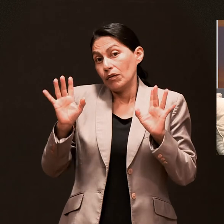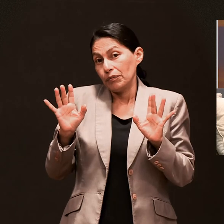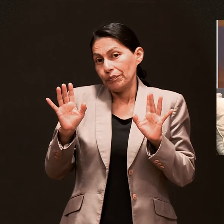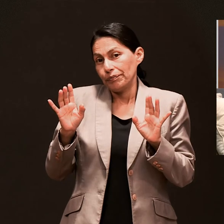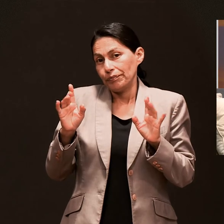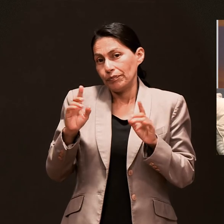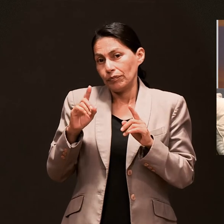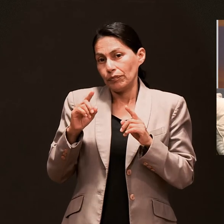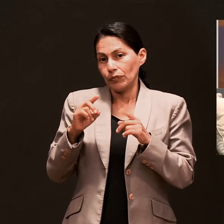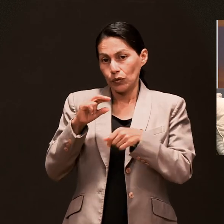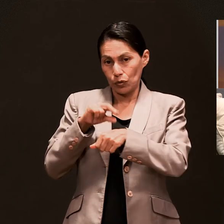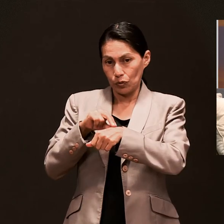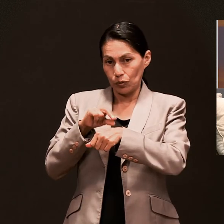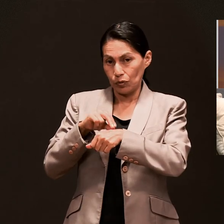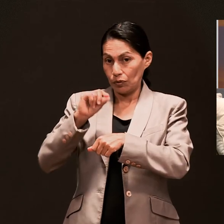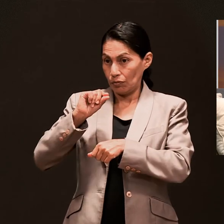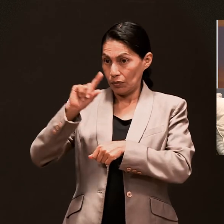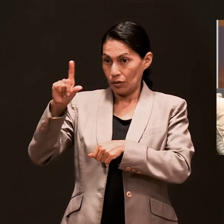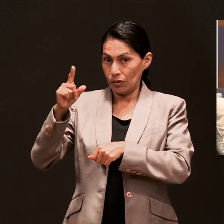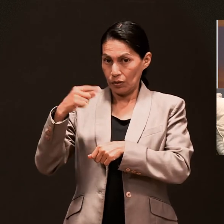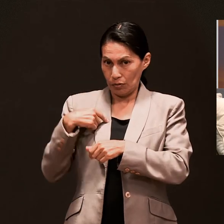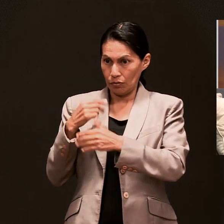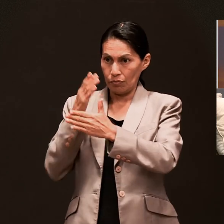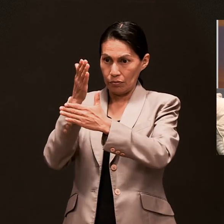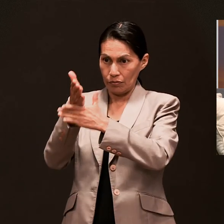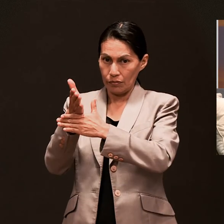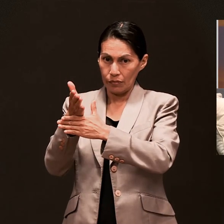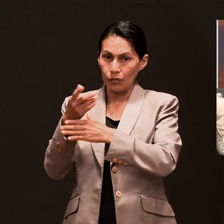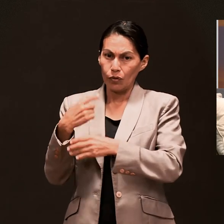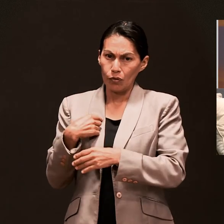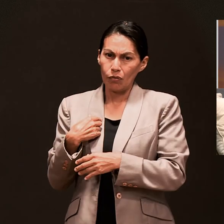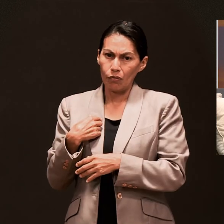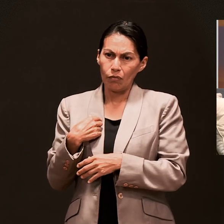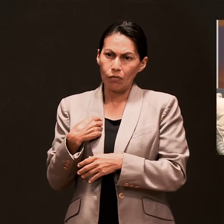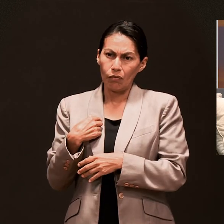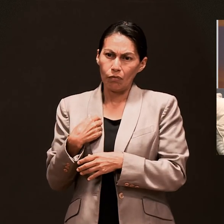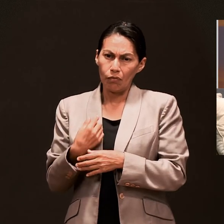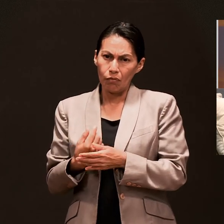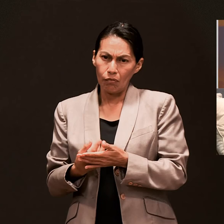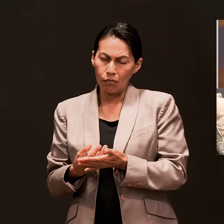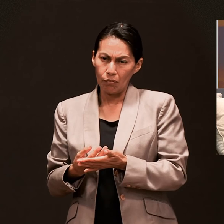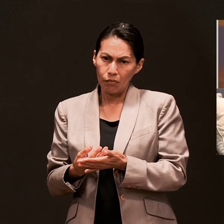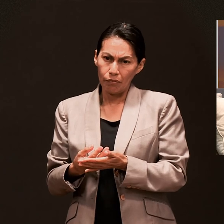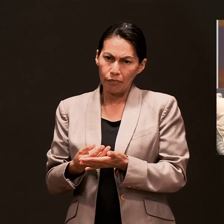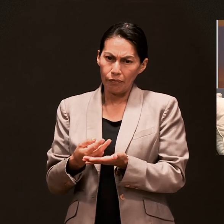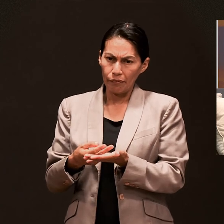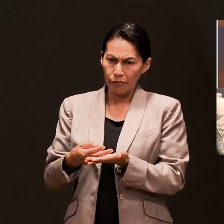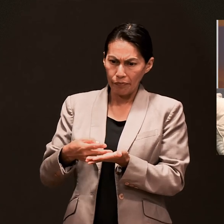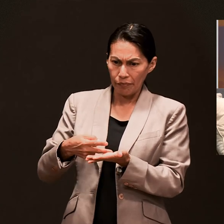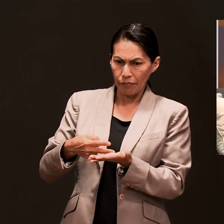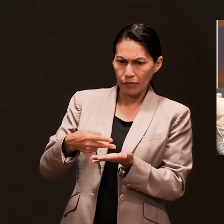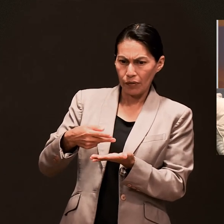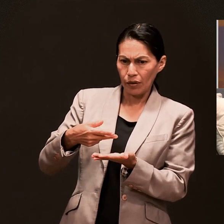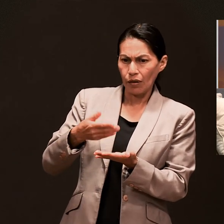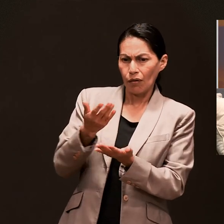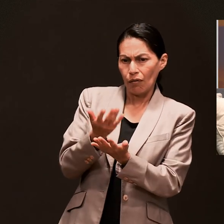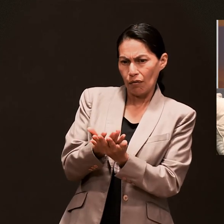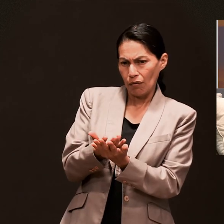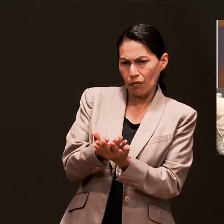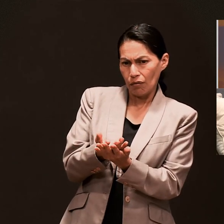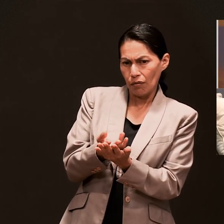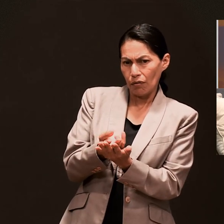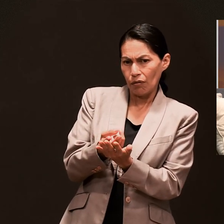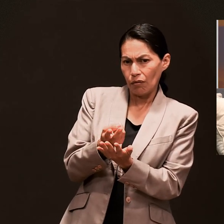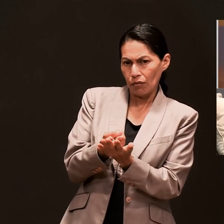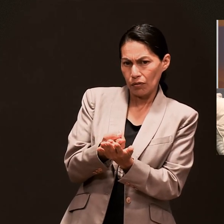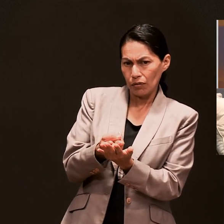día que tenía que ir al traumatólogo pues me quise parar y me